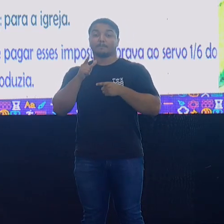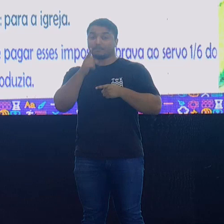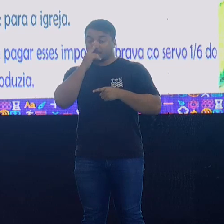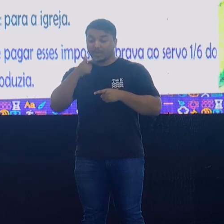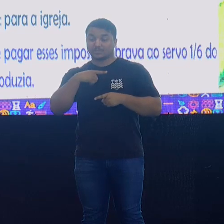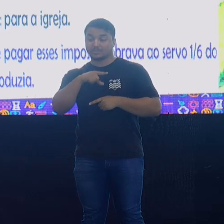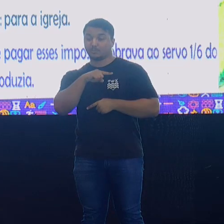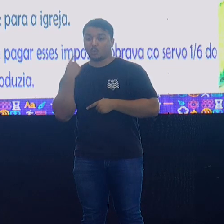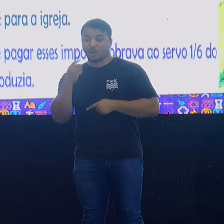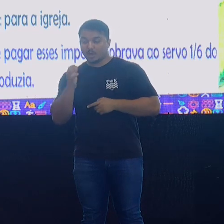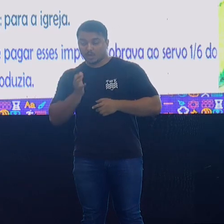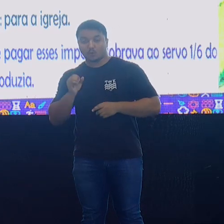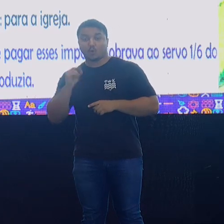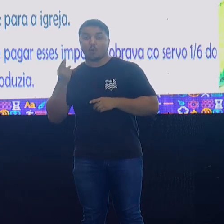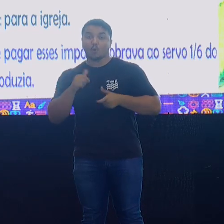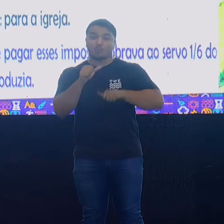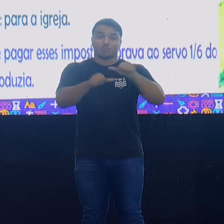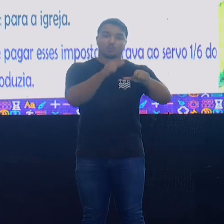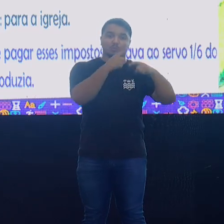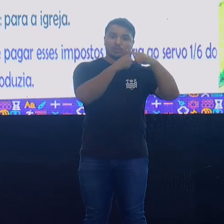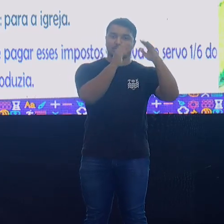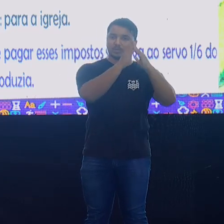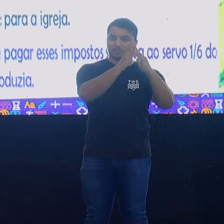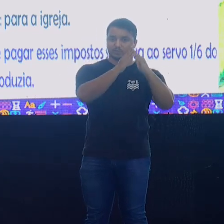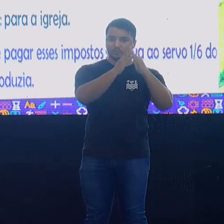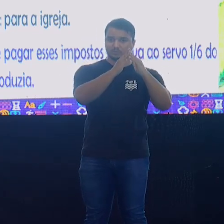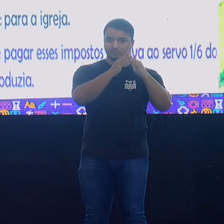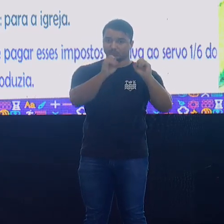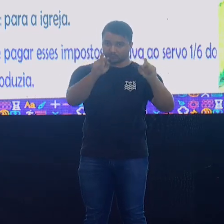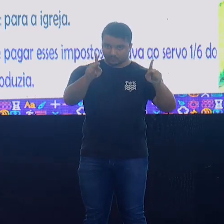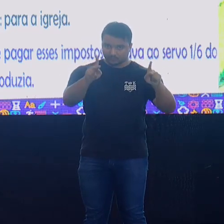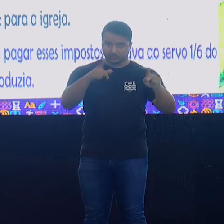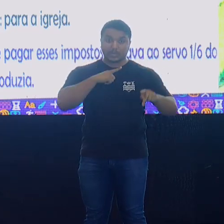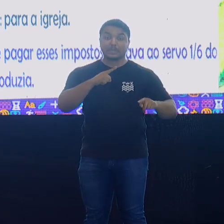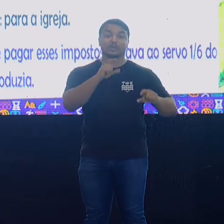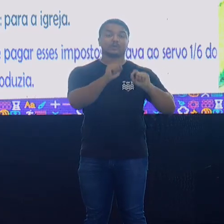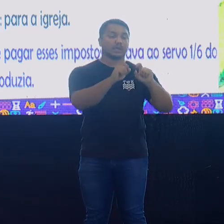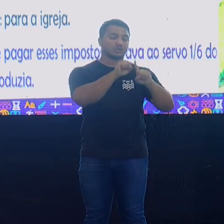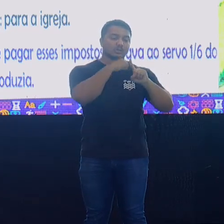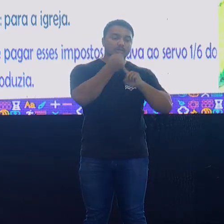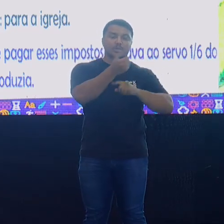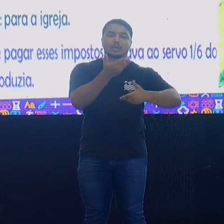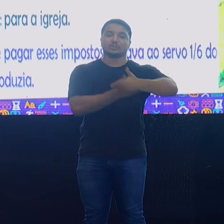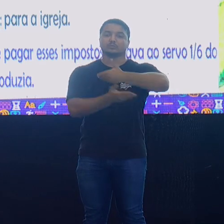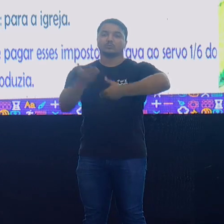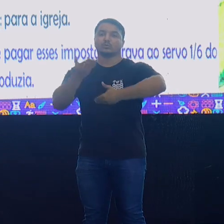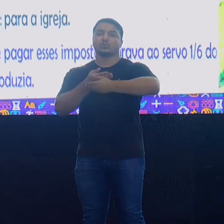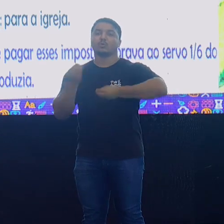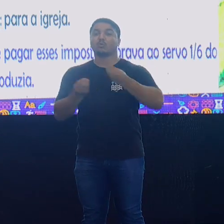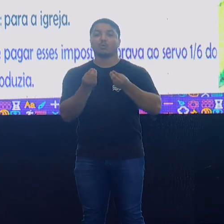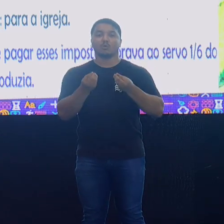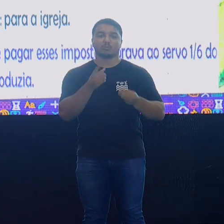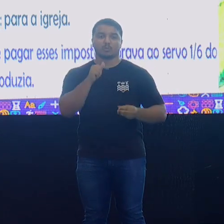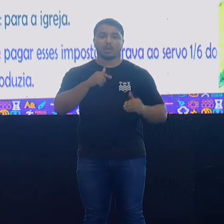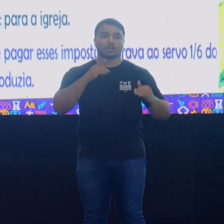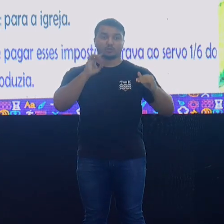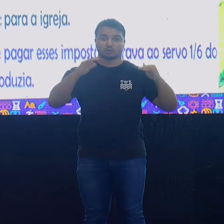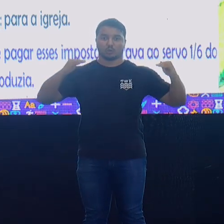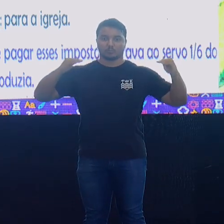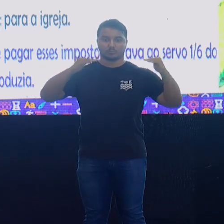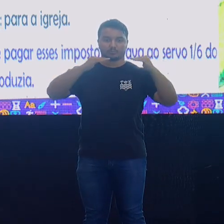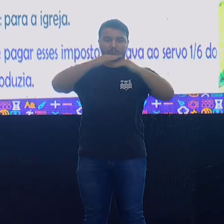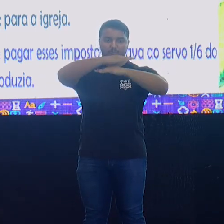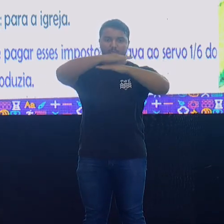Show de bola. Como é que essa sociedade se relaciona? De duas formas. Ou relações